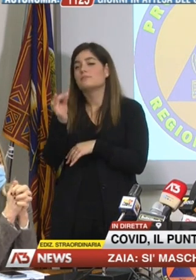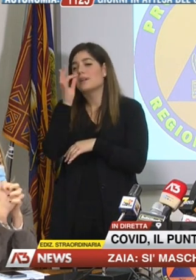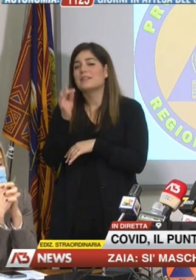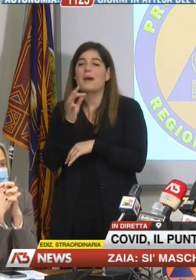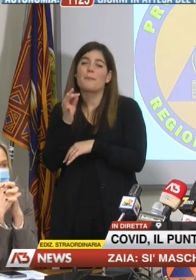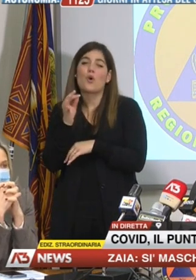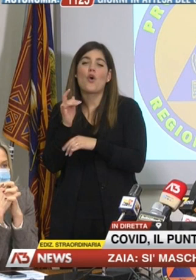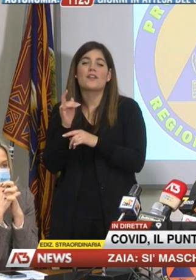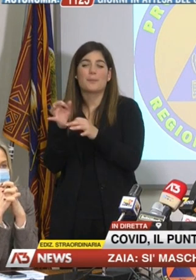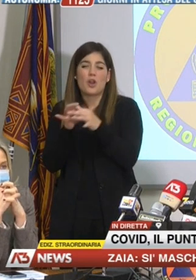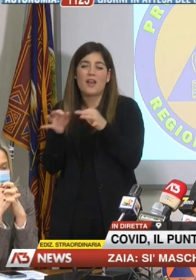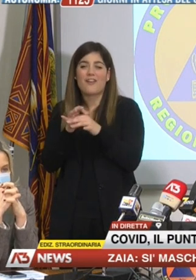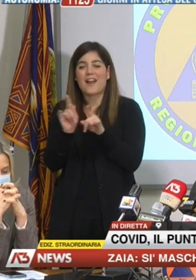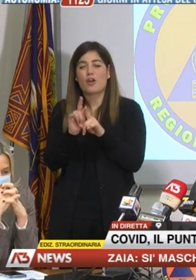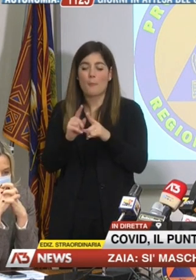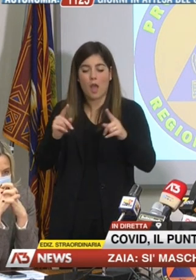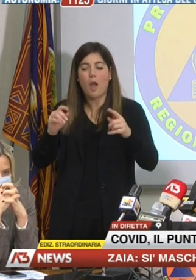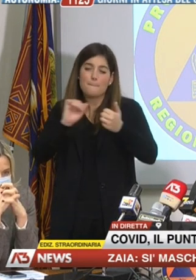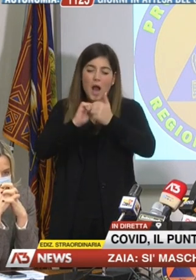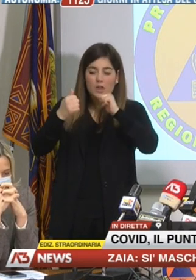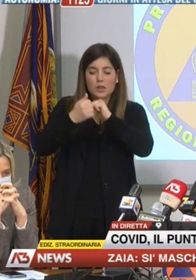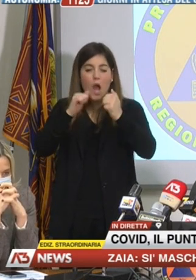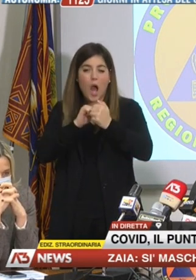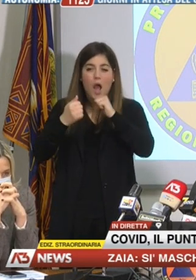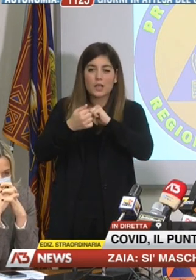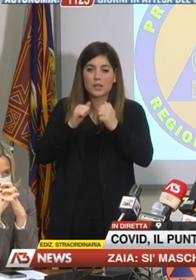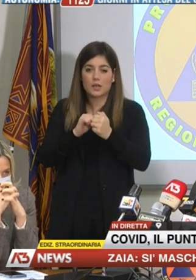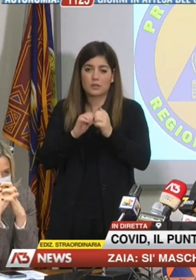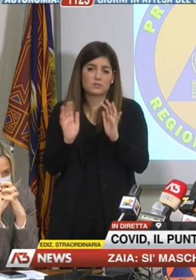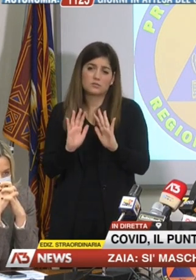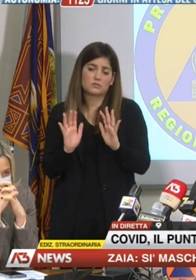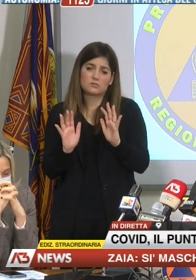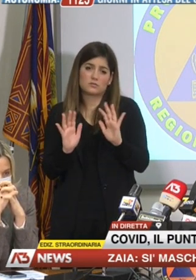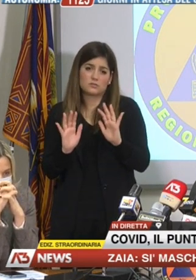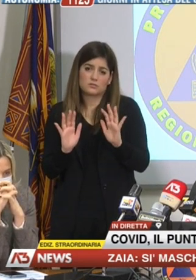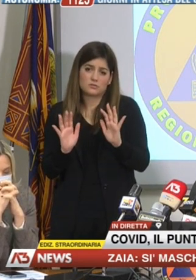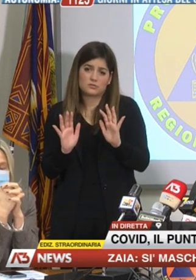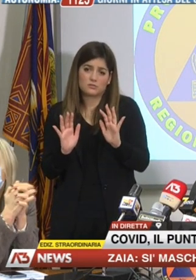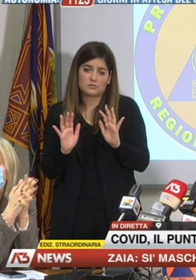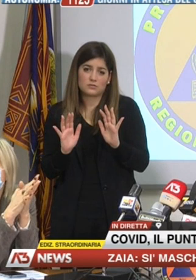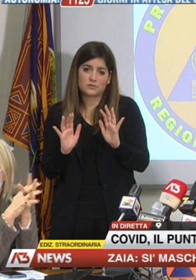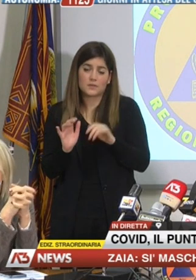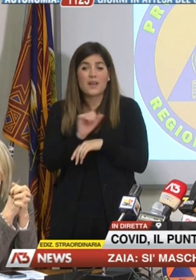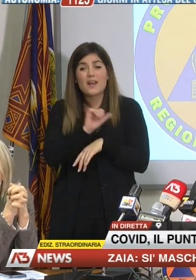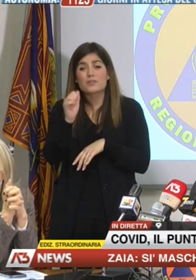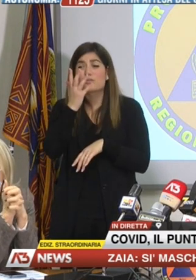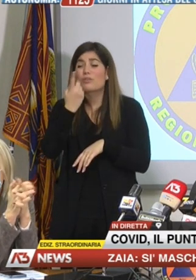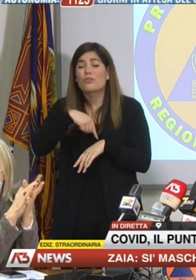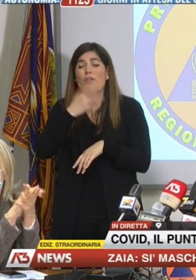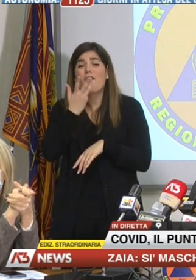tra analogico e digitale, tra Medioevo e Rinascimento. Esiste solo il buon senso di riuscire a dare a curare i